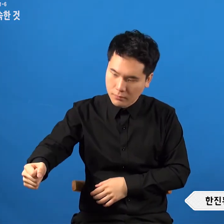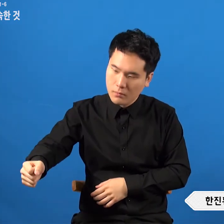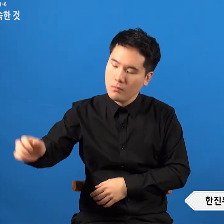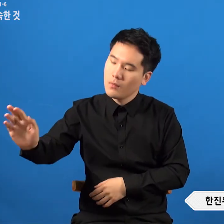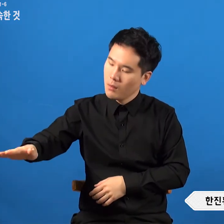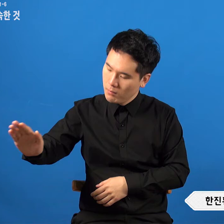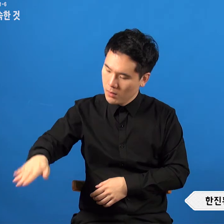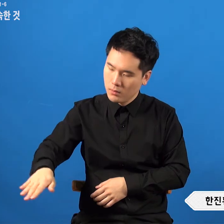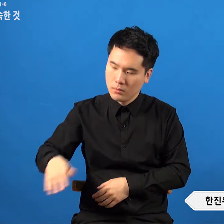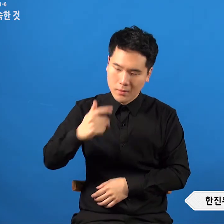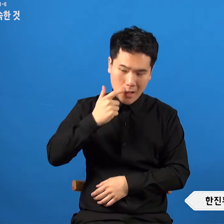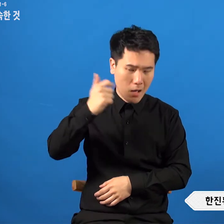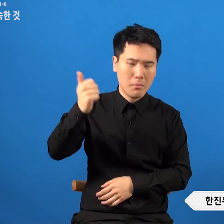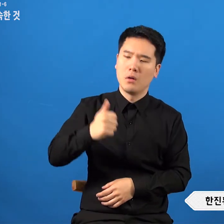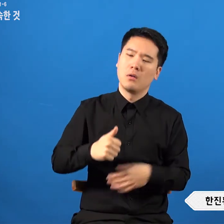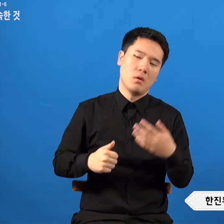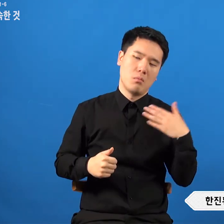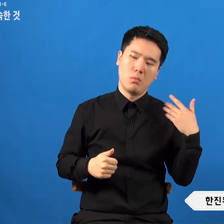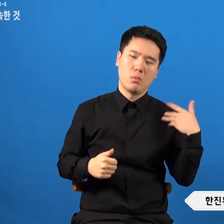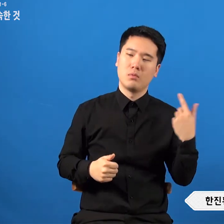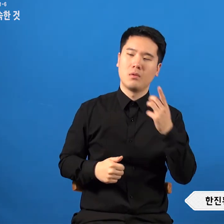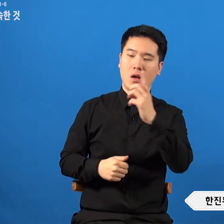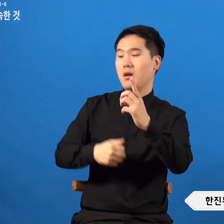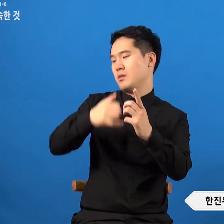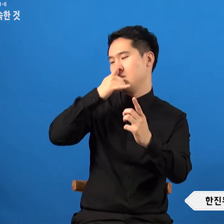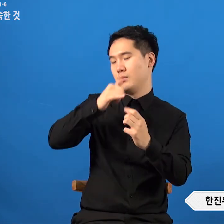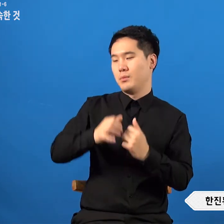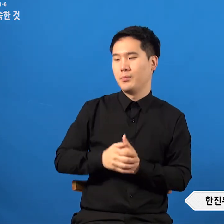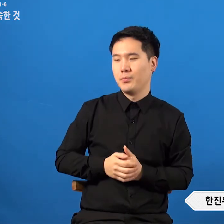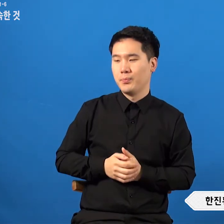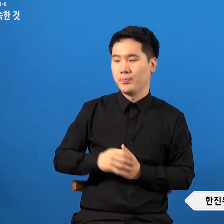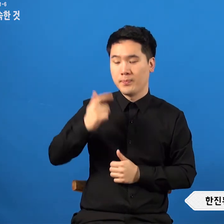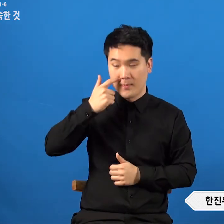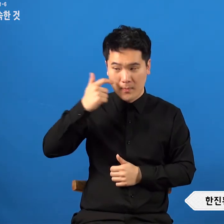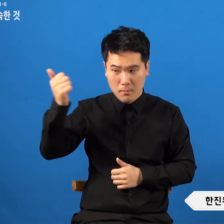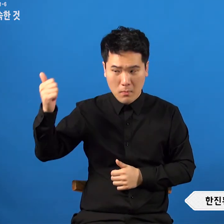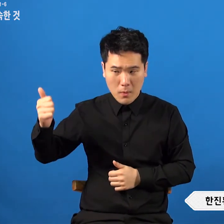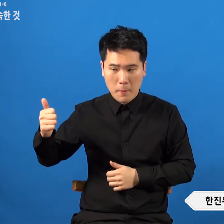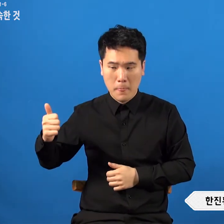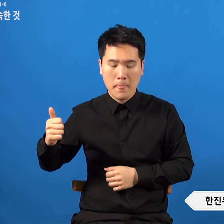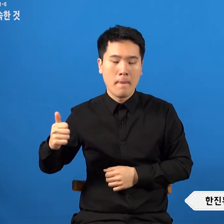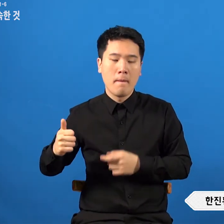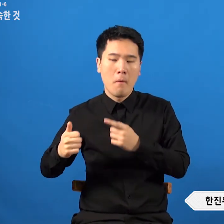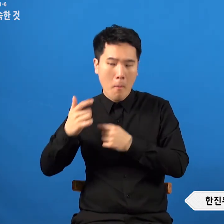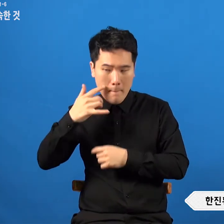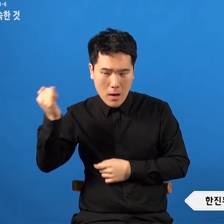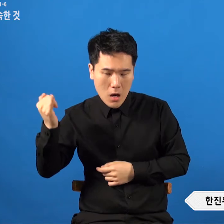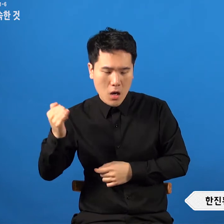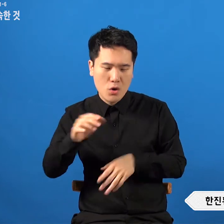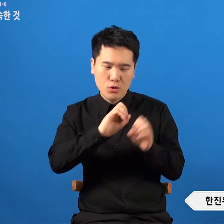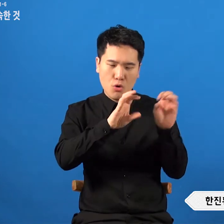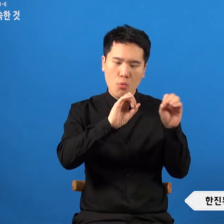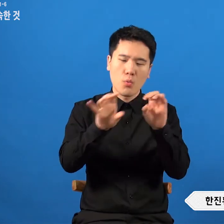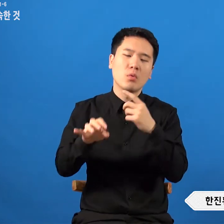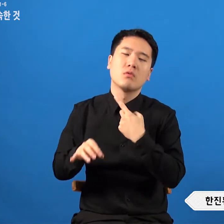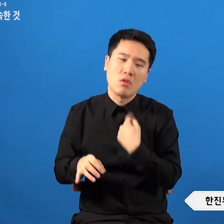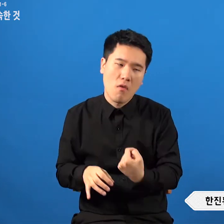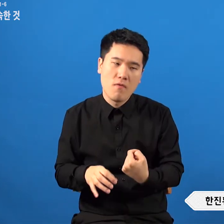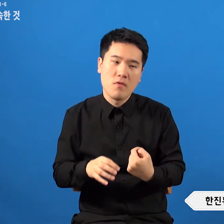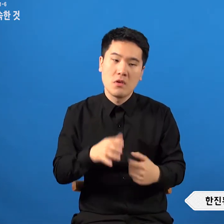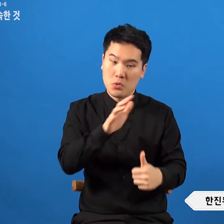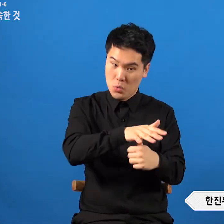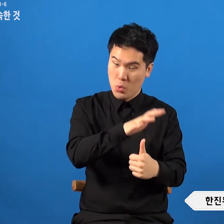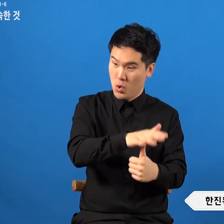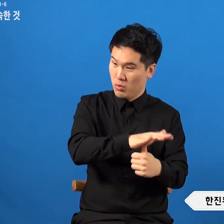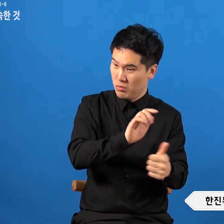말했습니다. 아빠가 모르시는 게 하나 있어요. 아빠, 엄마가 전도했던 그 소년이